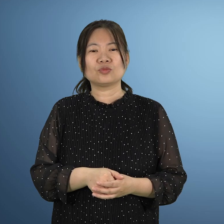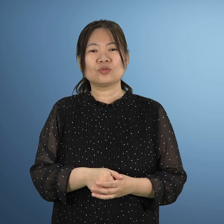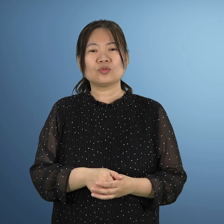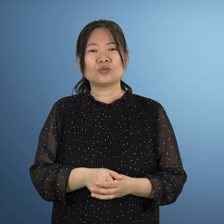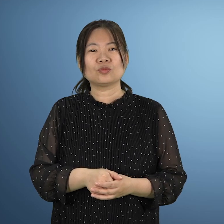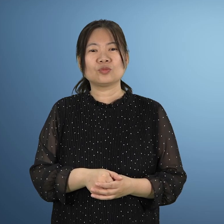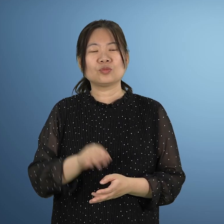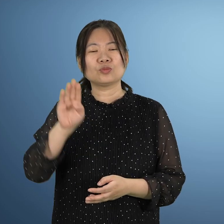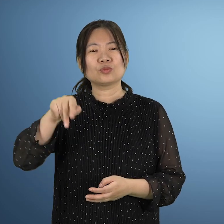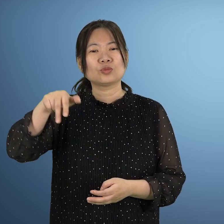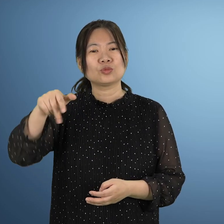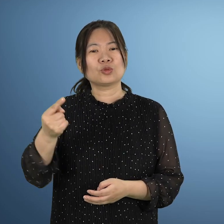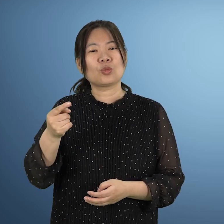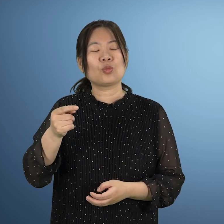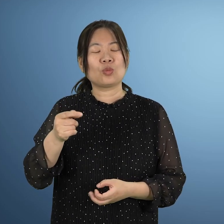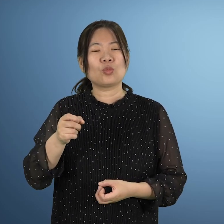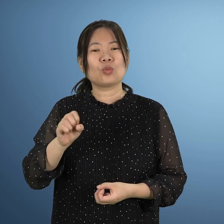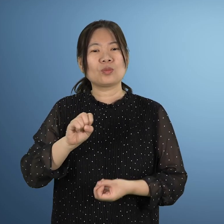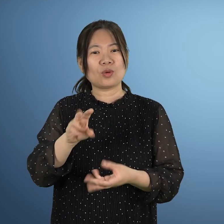부조가 뭐냐 하면